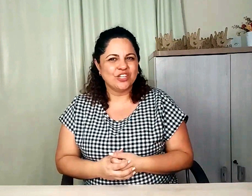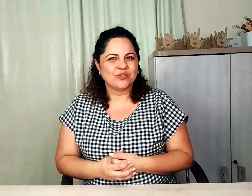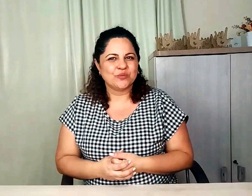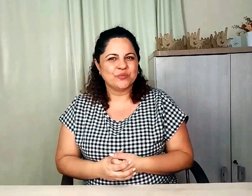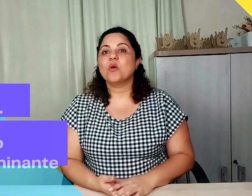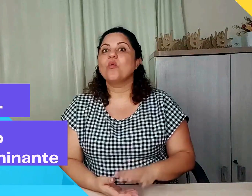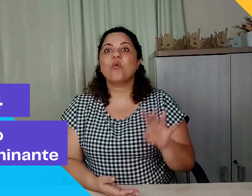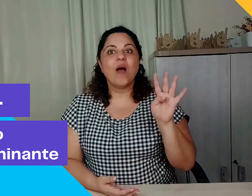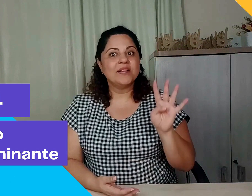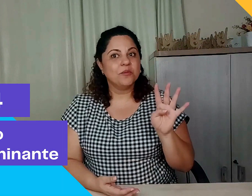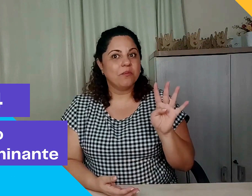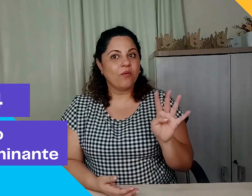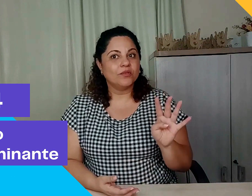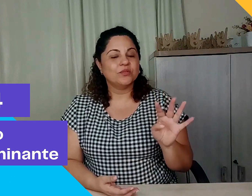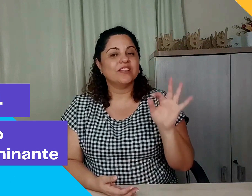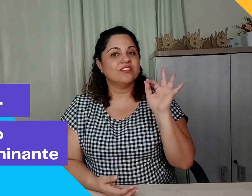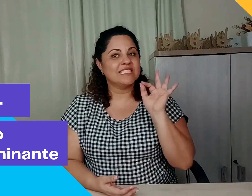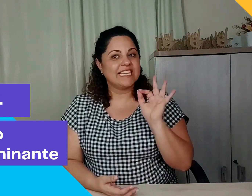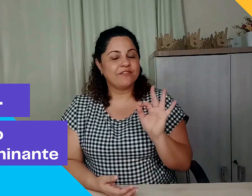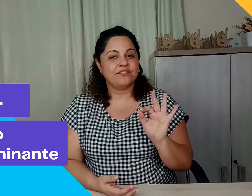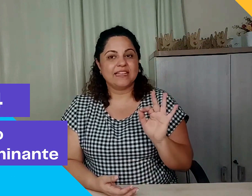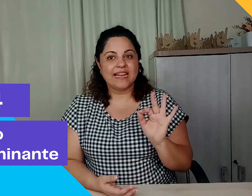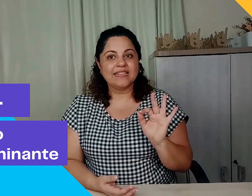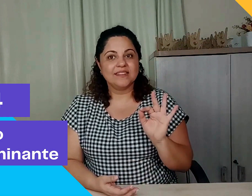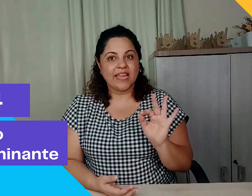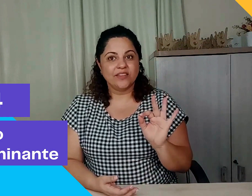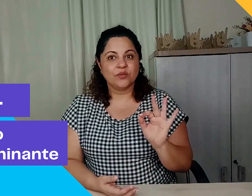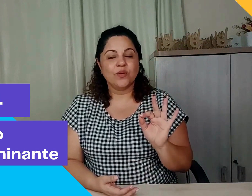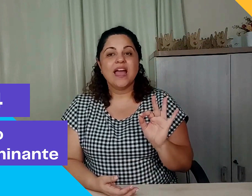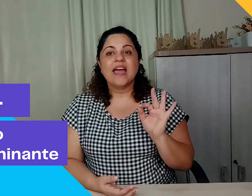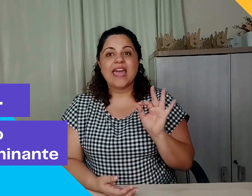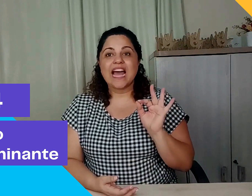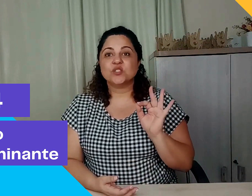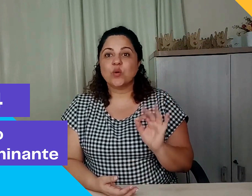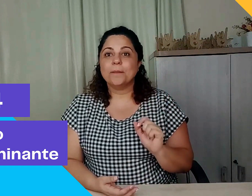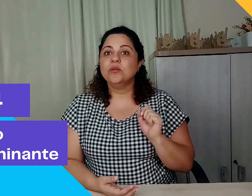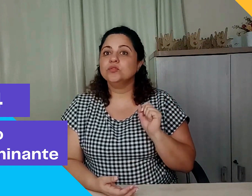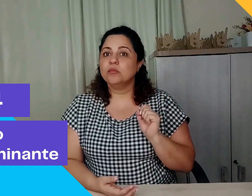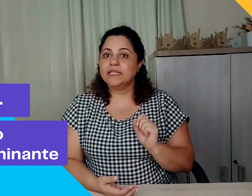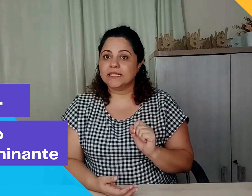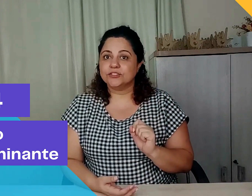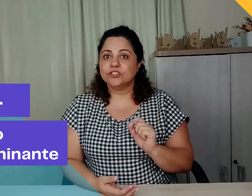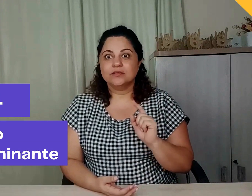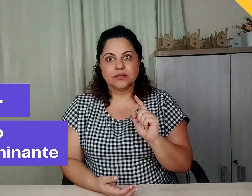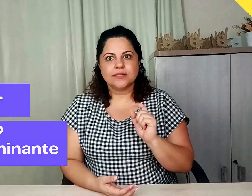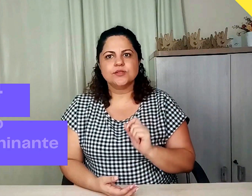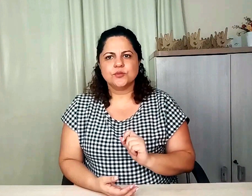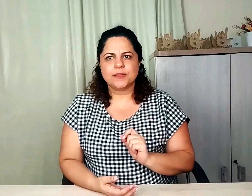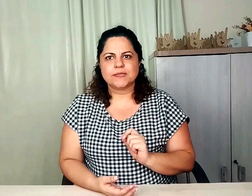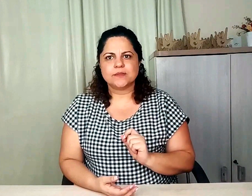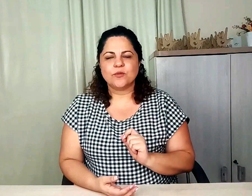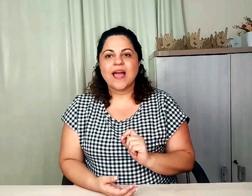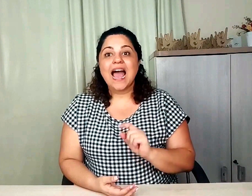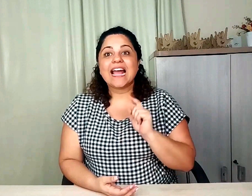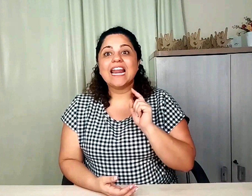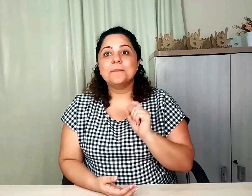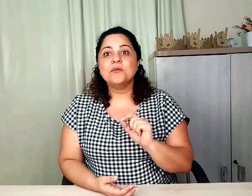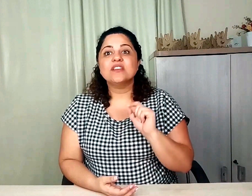assistindo. O quarto ponto que você deve ficar atento é a sua mão dominante. Isso mesmo, aquela mão que